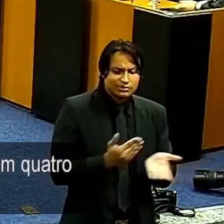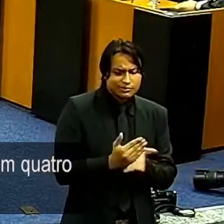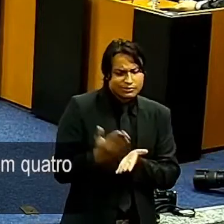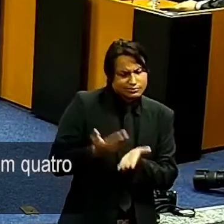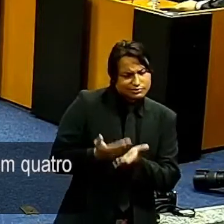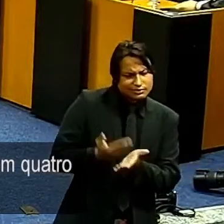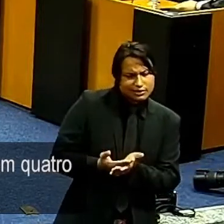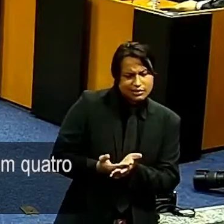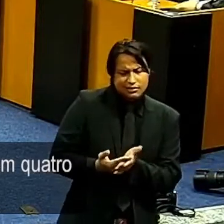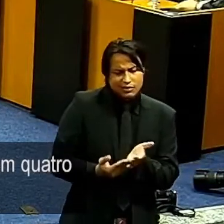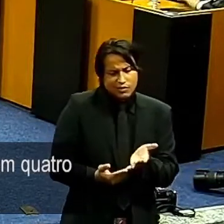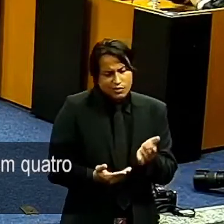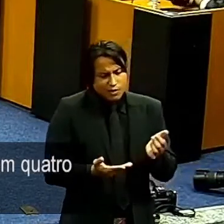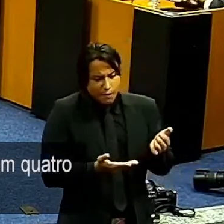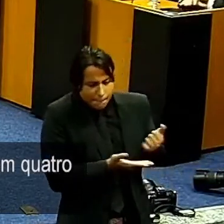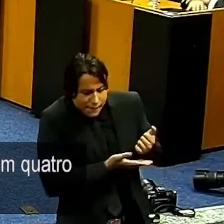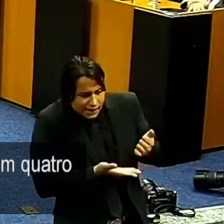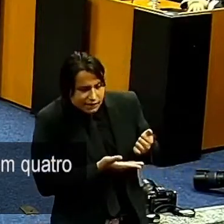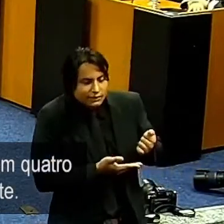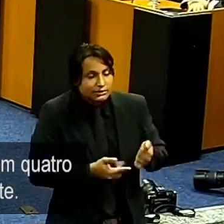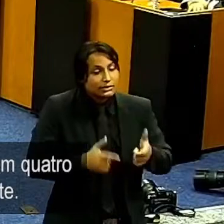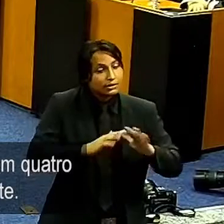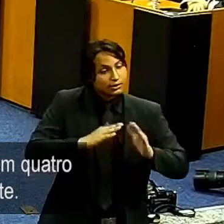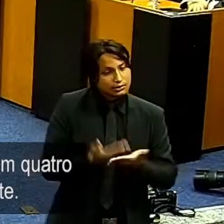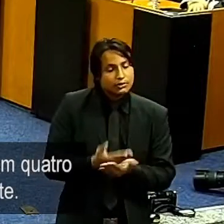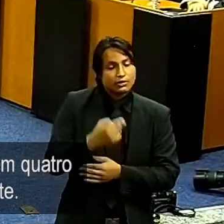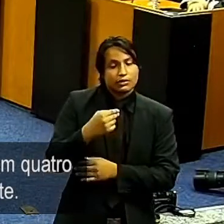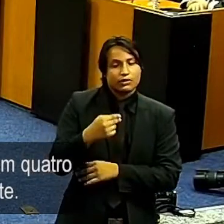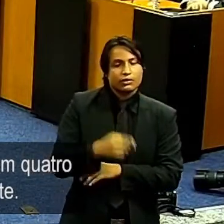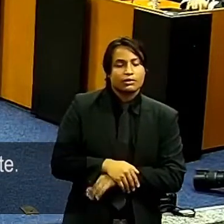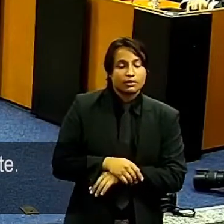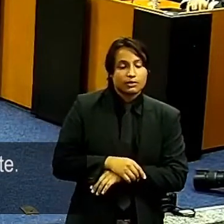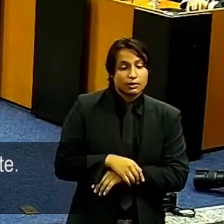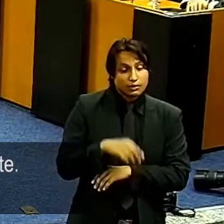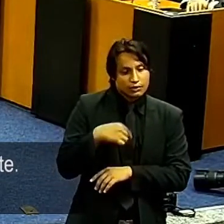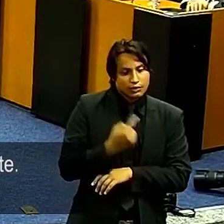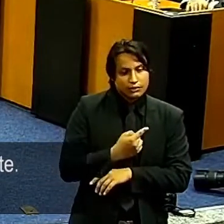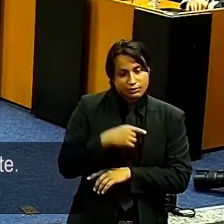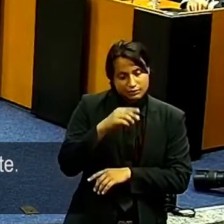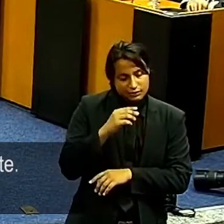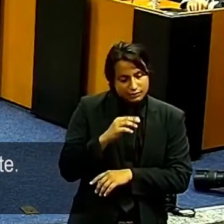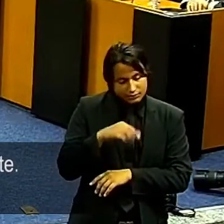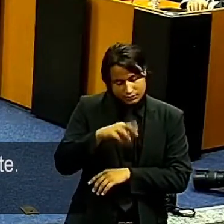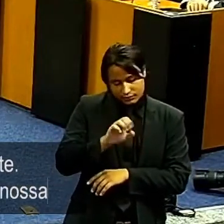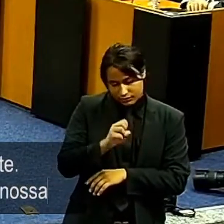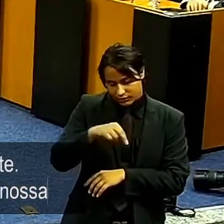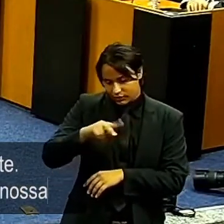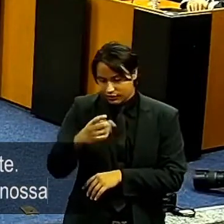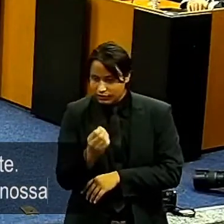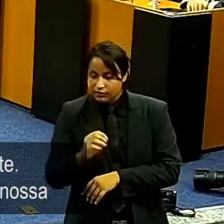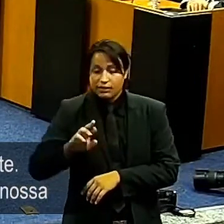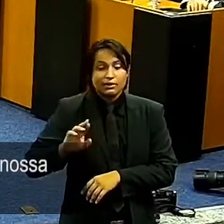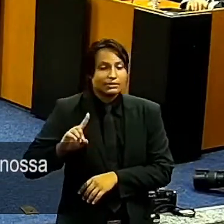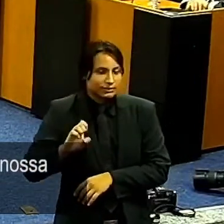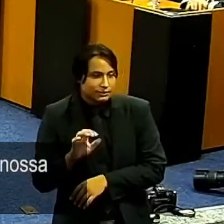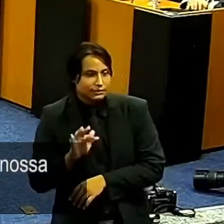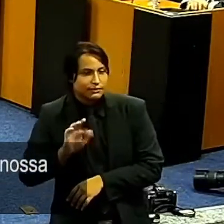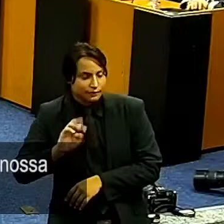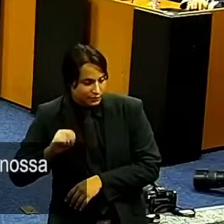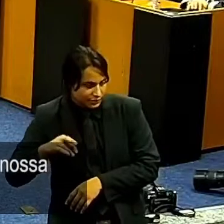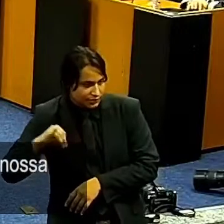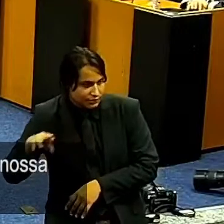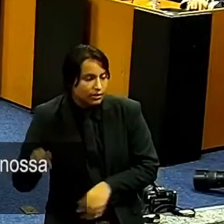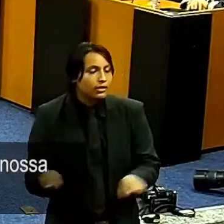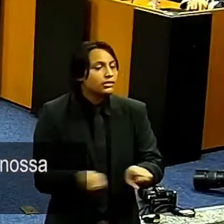primário lá na escola Nossa Senhora de Fátima e droplist Teixeira lá em bons fez o